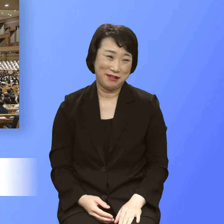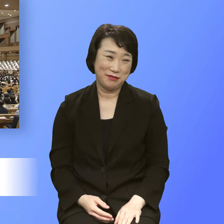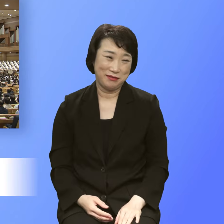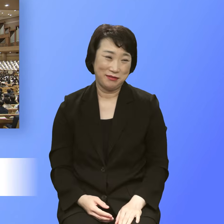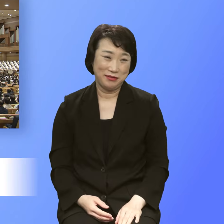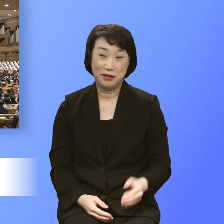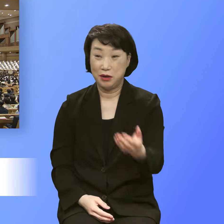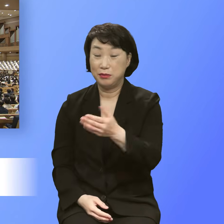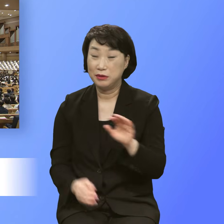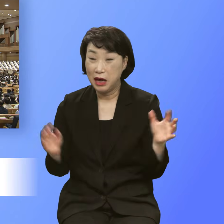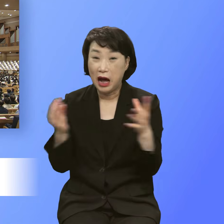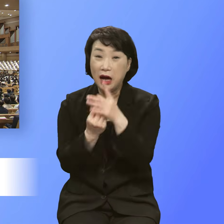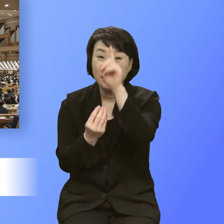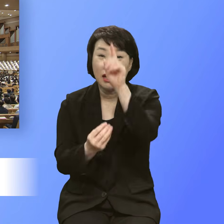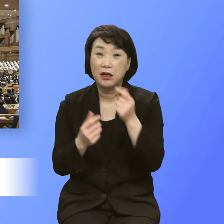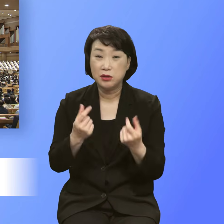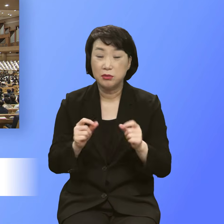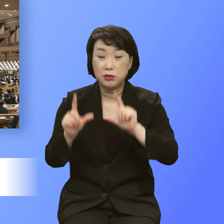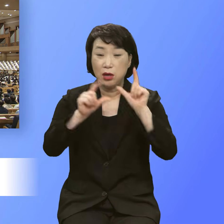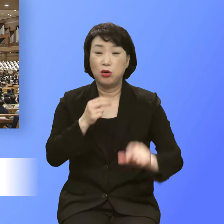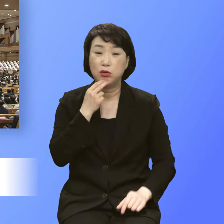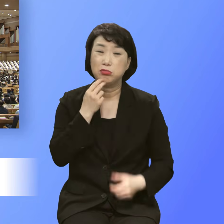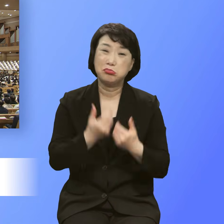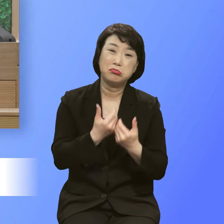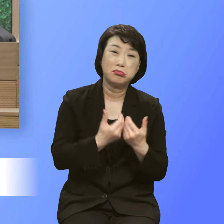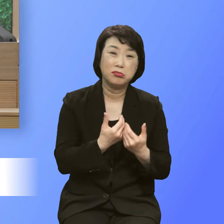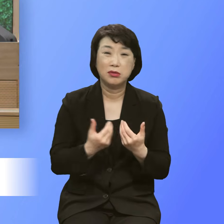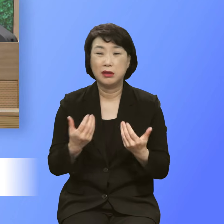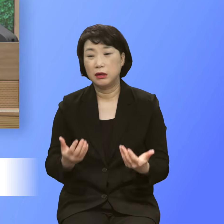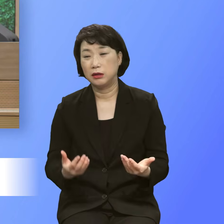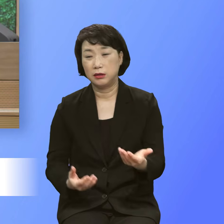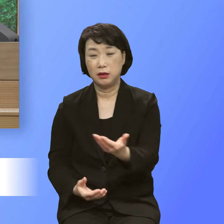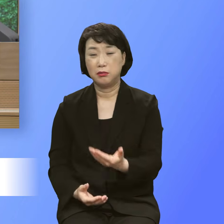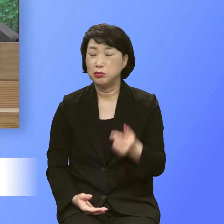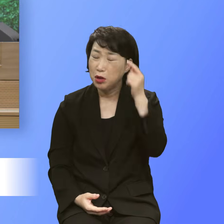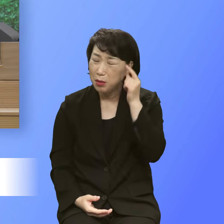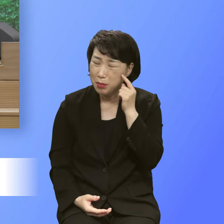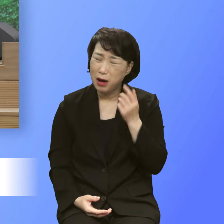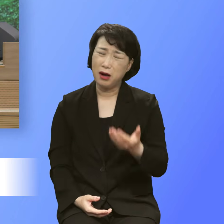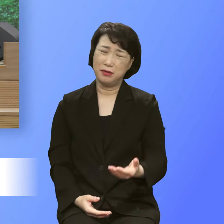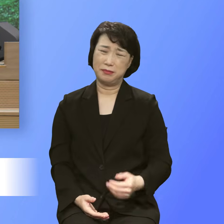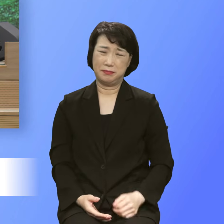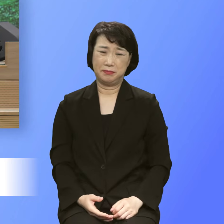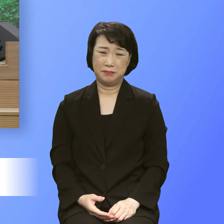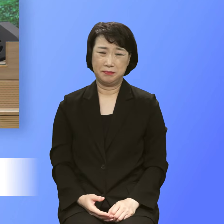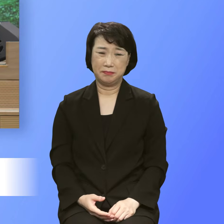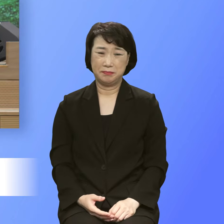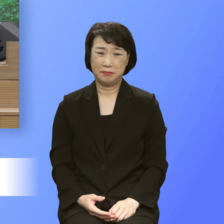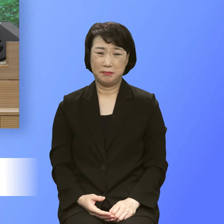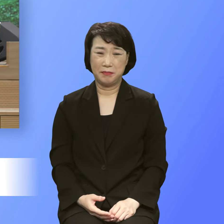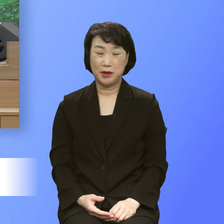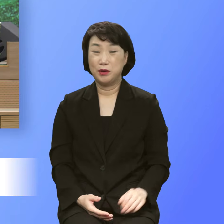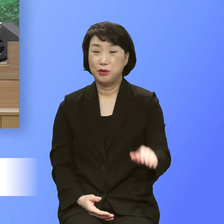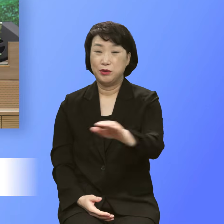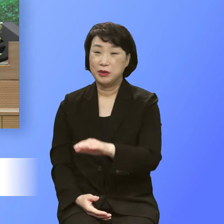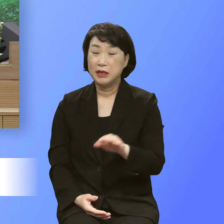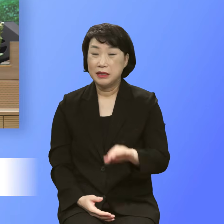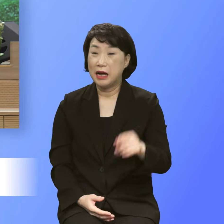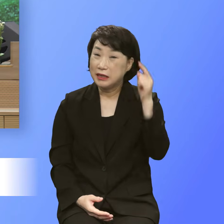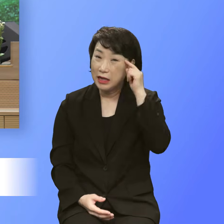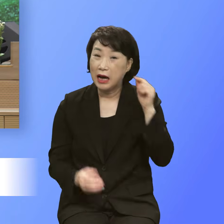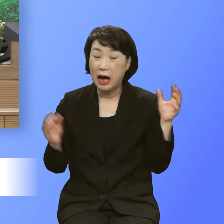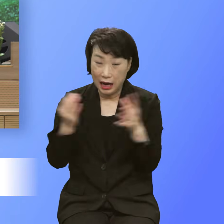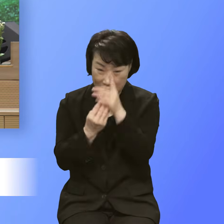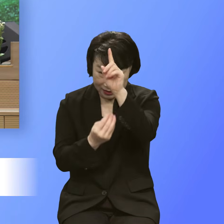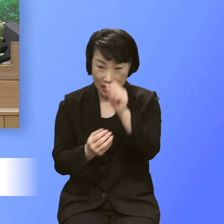근데 왜 하나같이 안 살아요? 생각해보라 그 말이요. 우리는 한 생각, 한